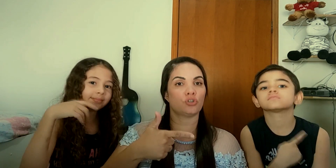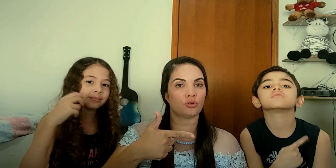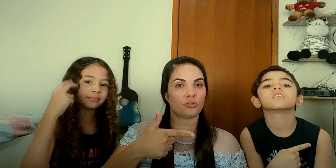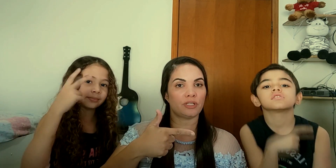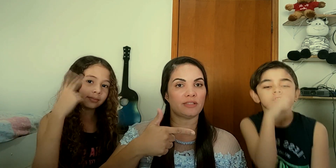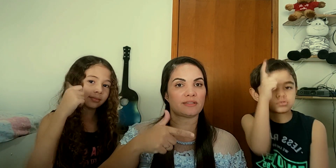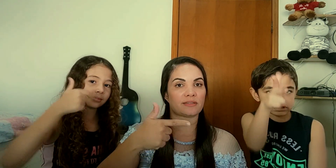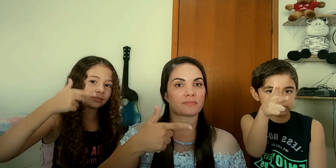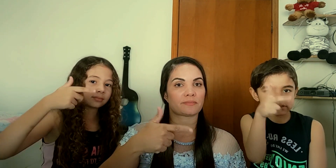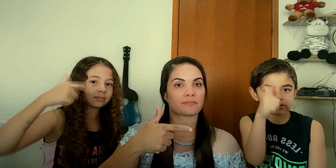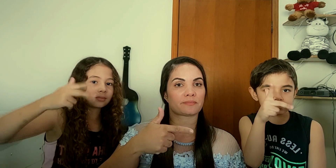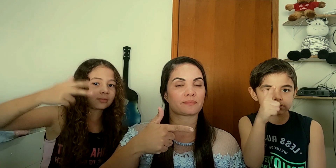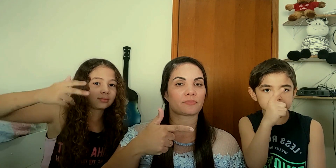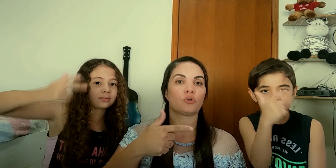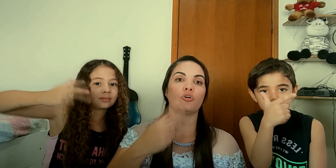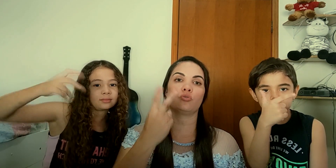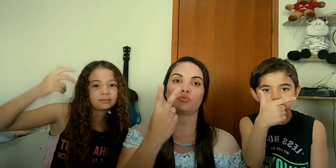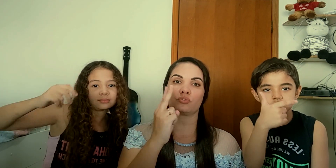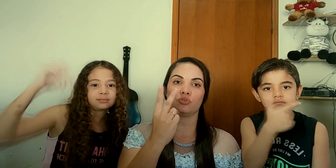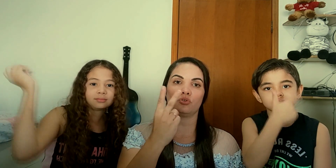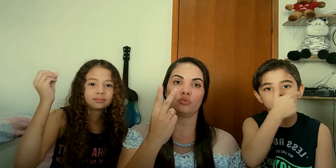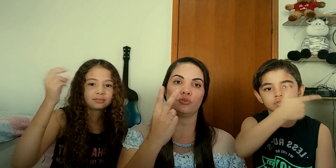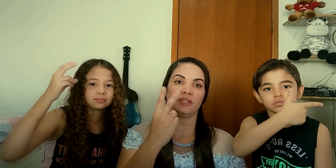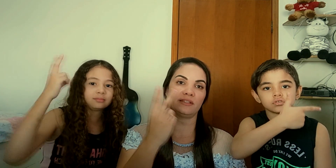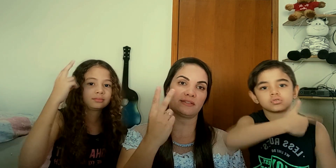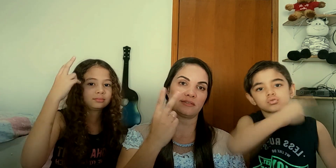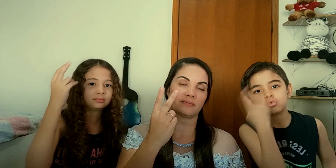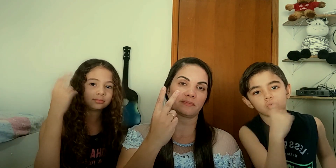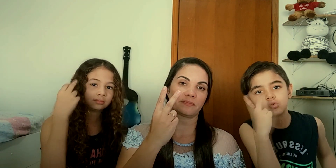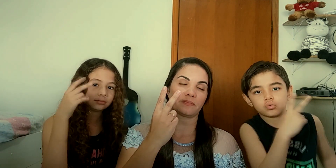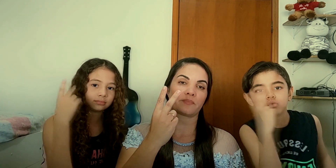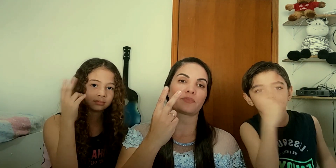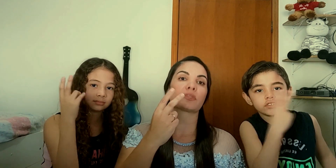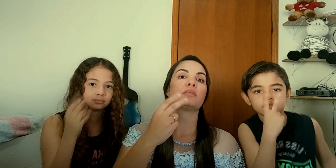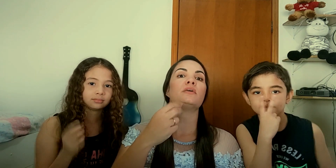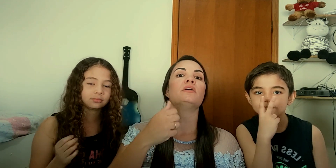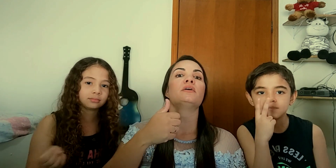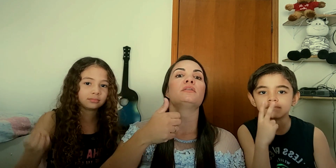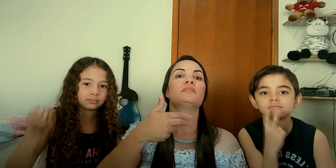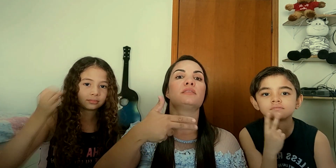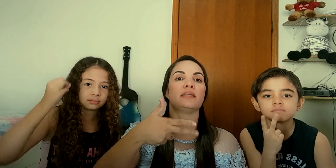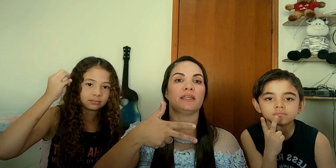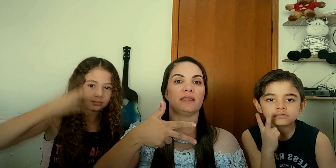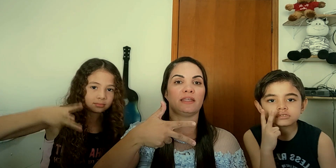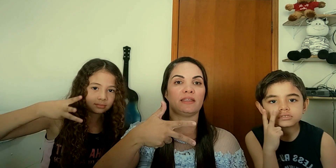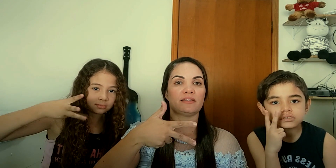Dois. Ou dois. Dois. Três.